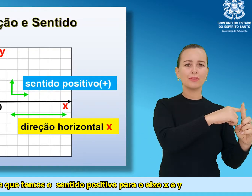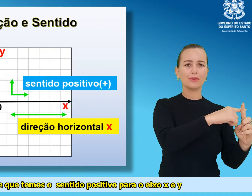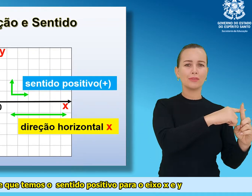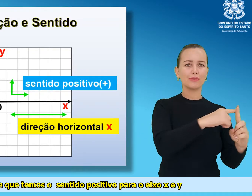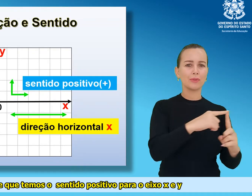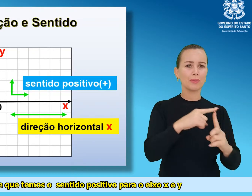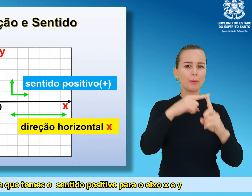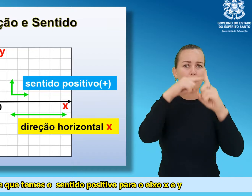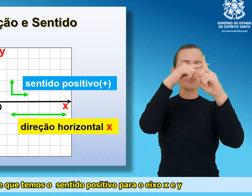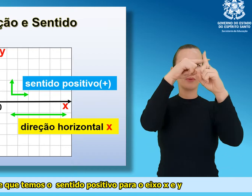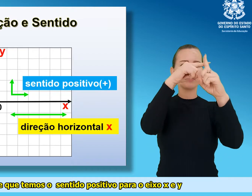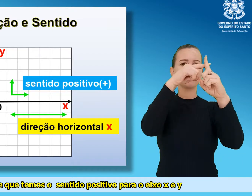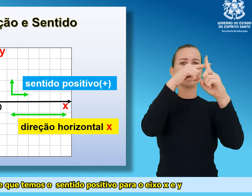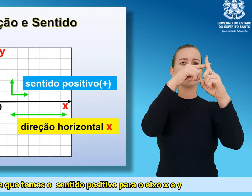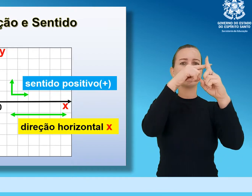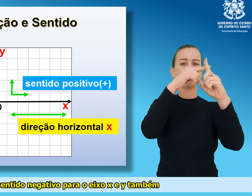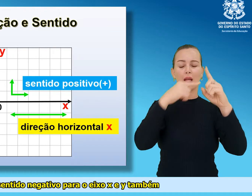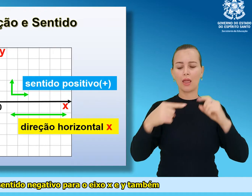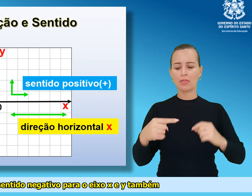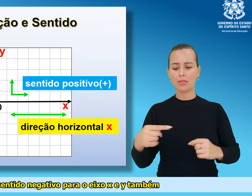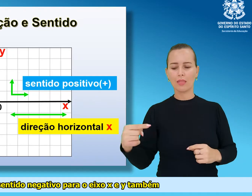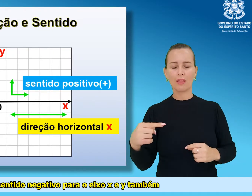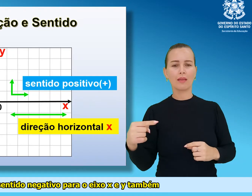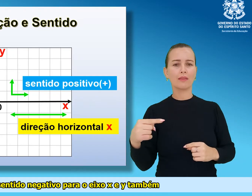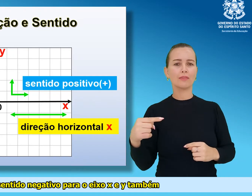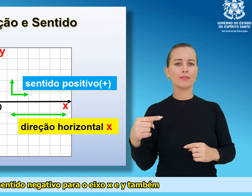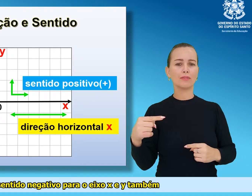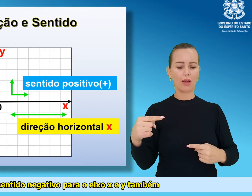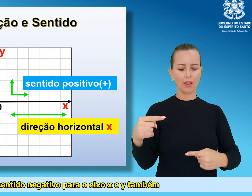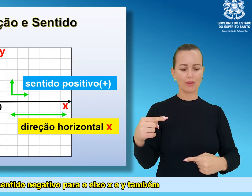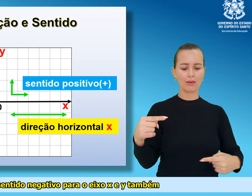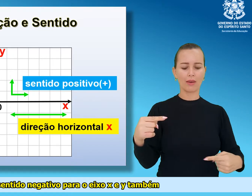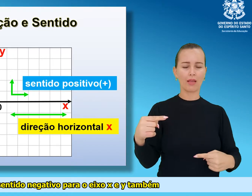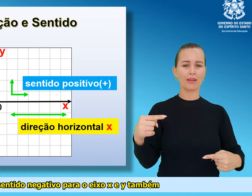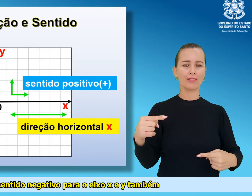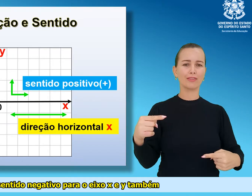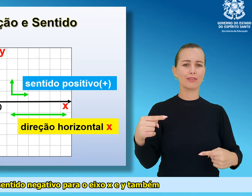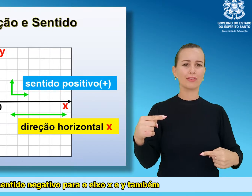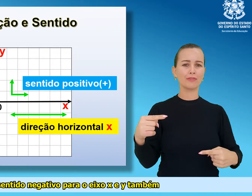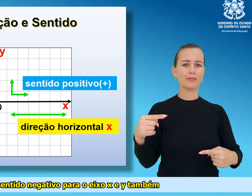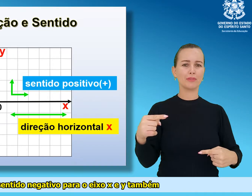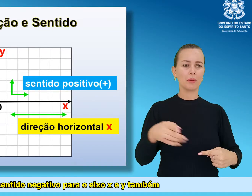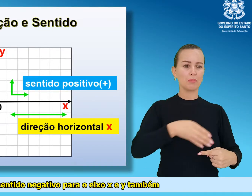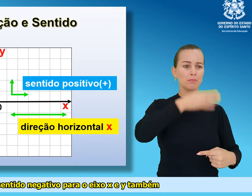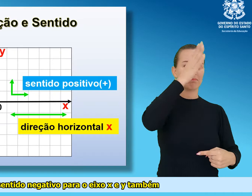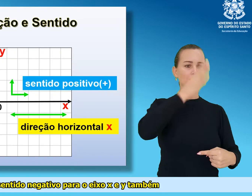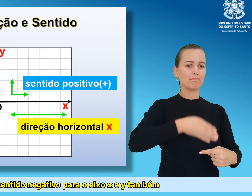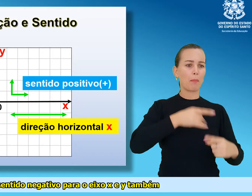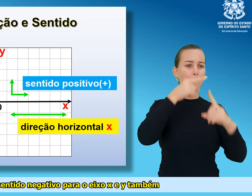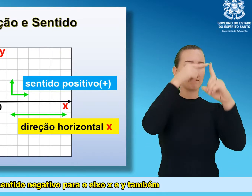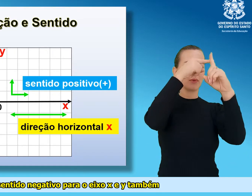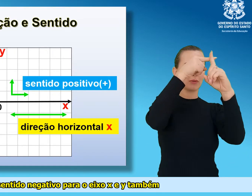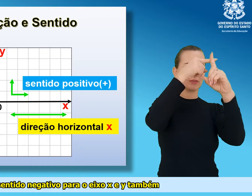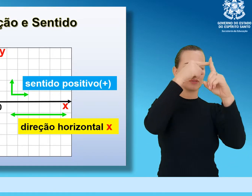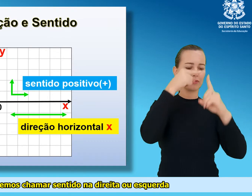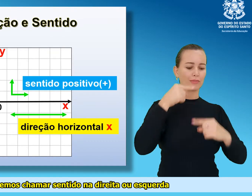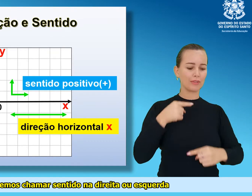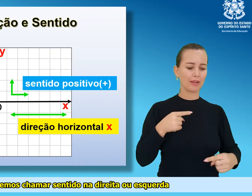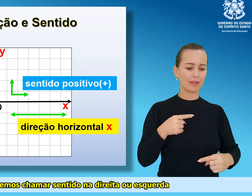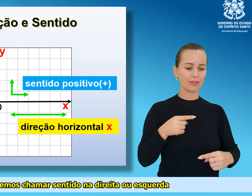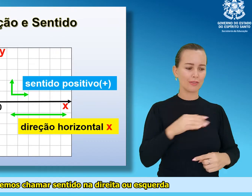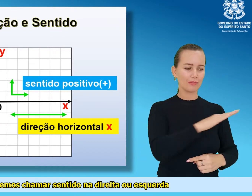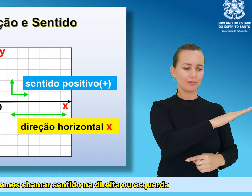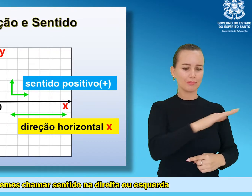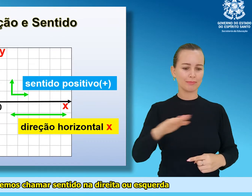para o eixo x e y e o sentido negativo para o eixo x e y também.